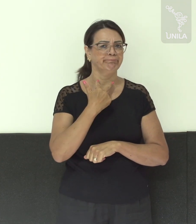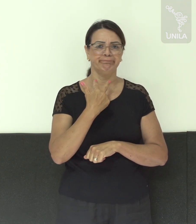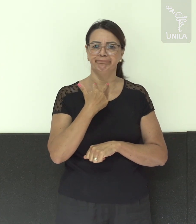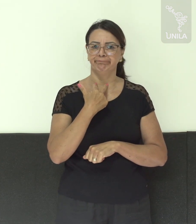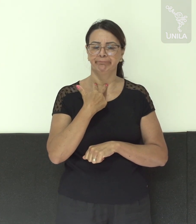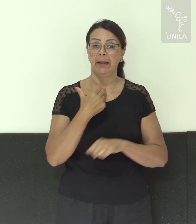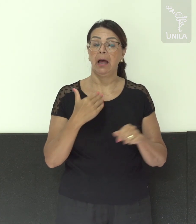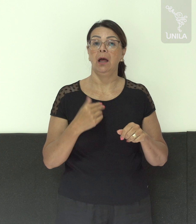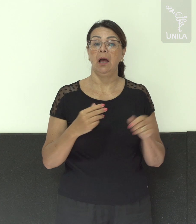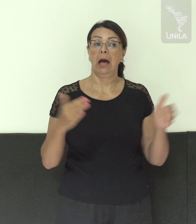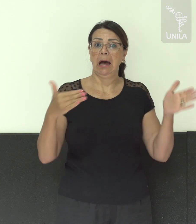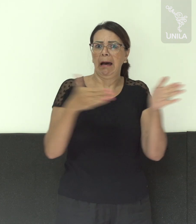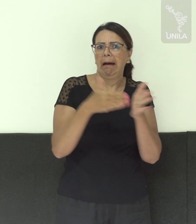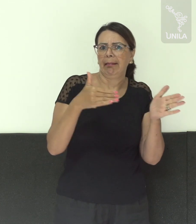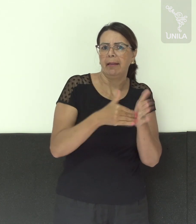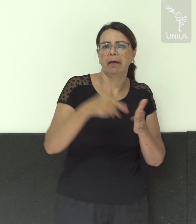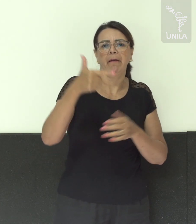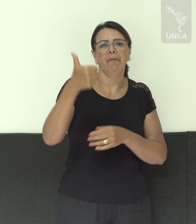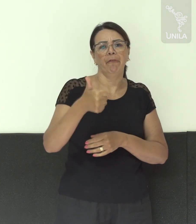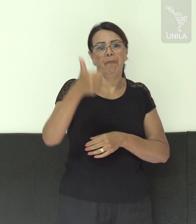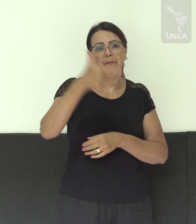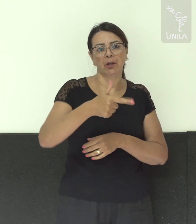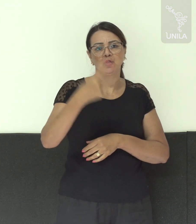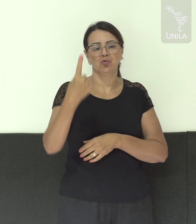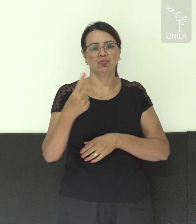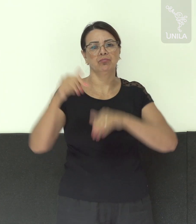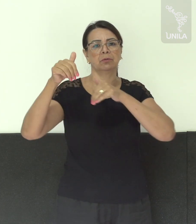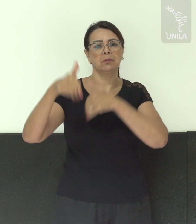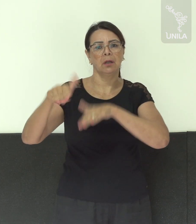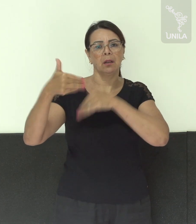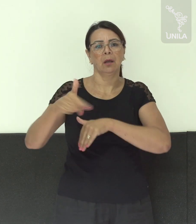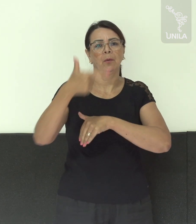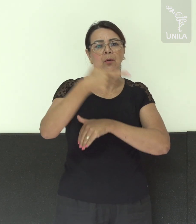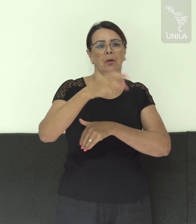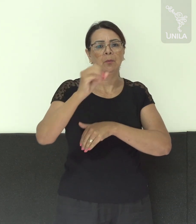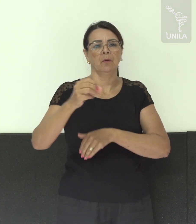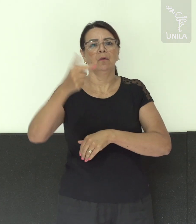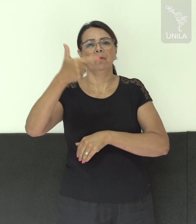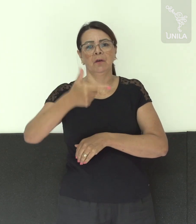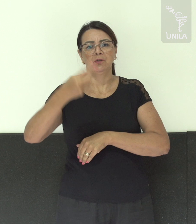impreterivelmente até o dia 21 de setembro de 2023.